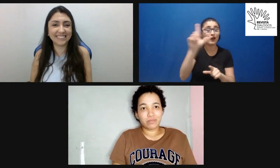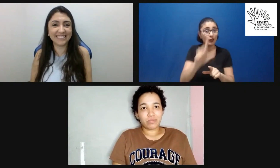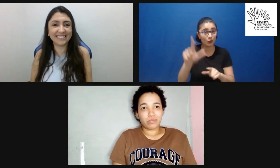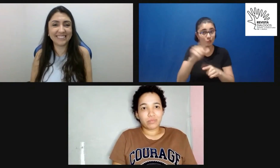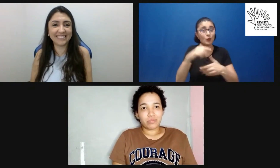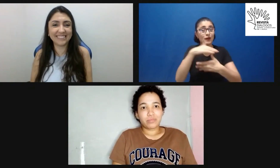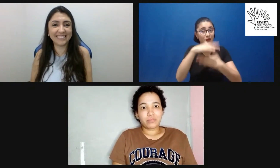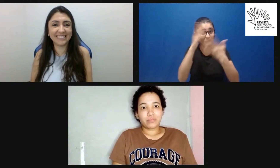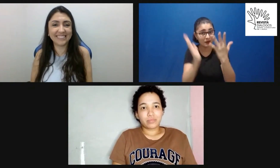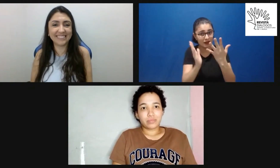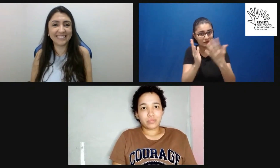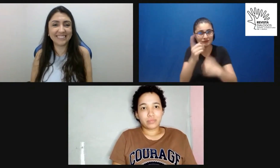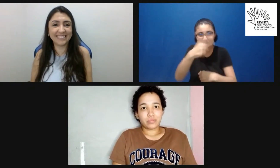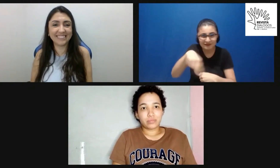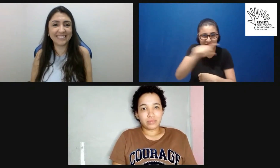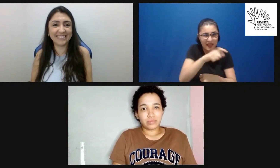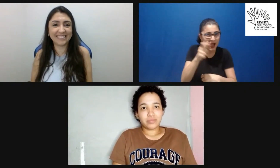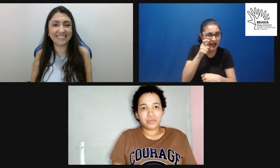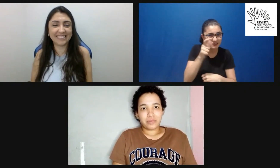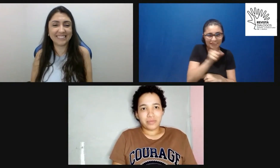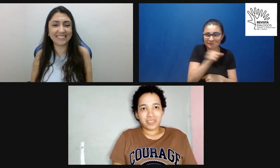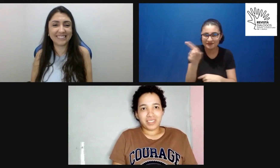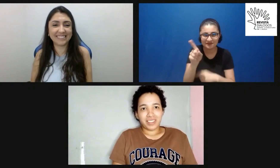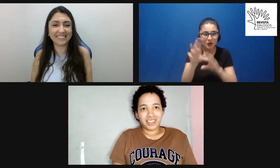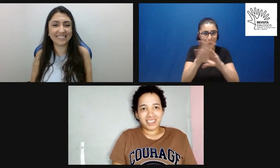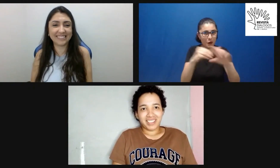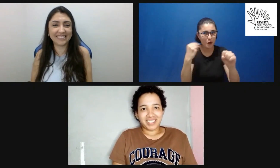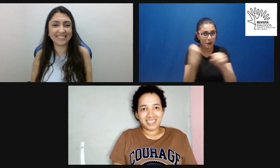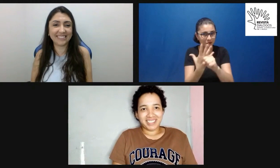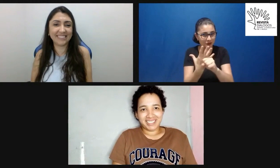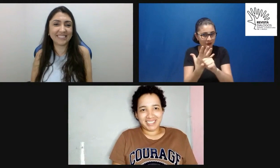para divulgarmos a literatura em Libras no